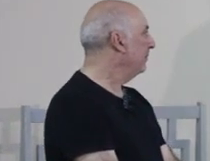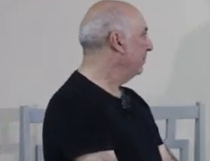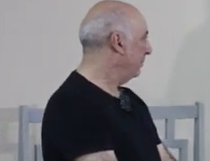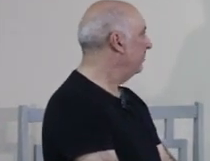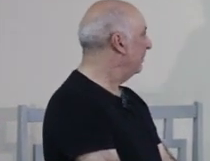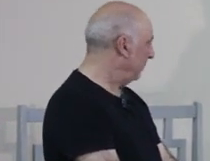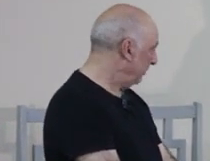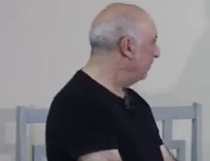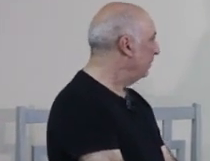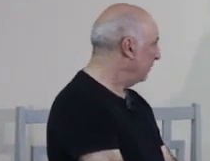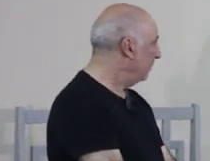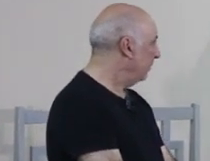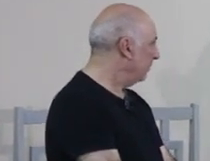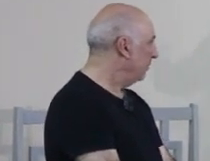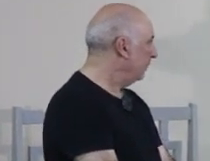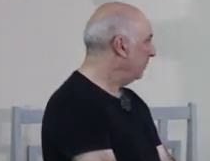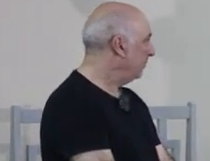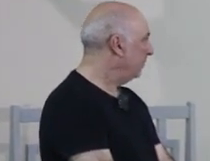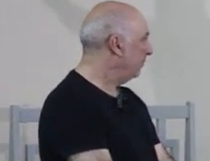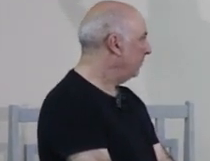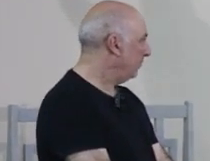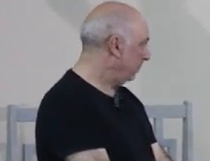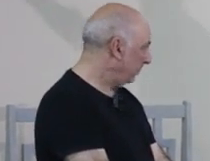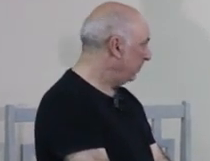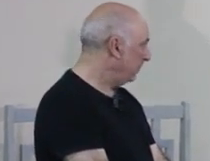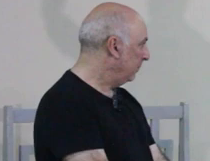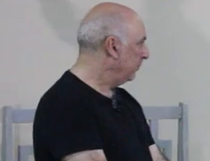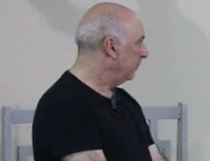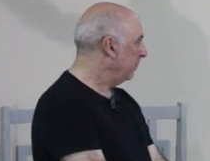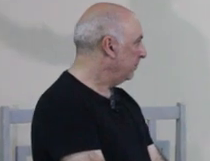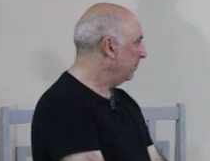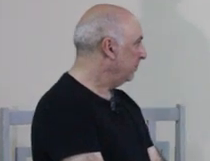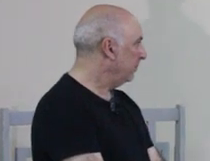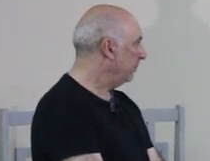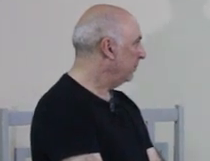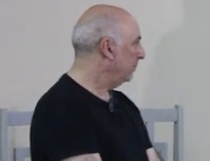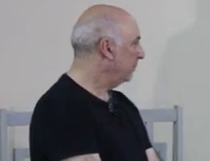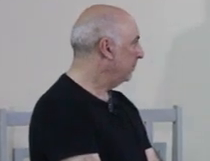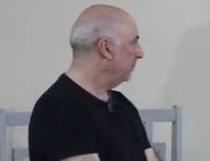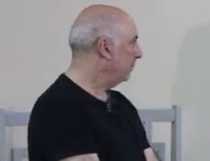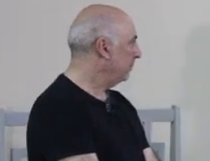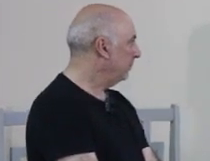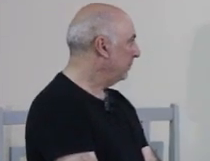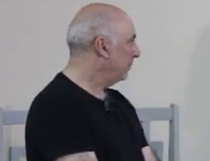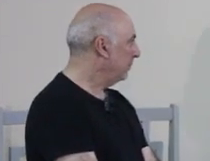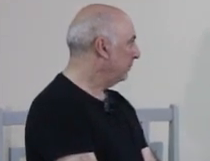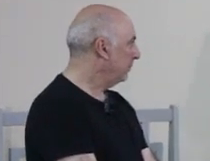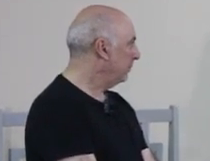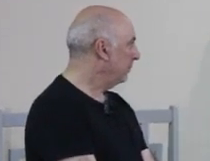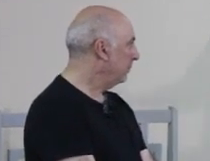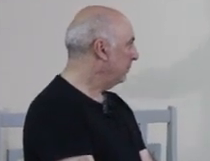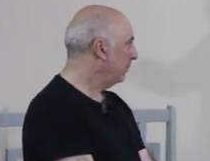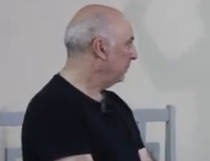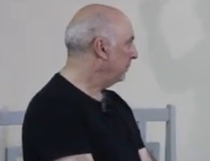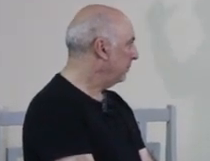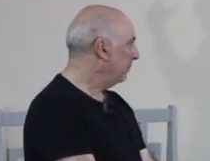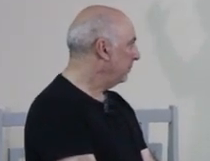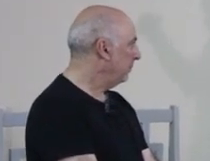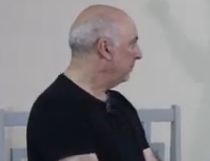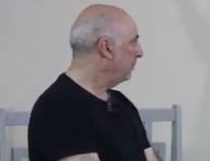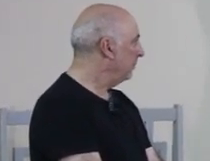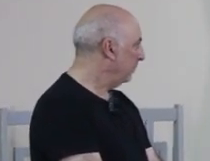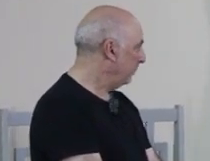olhar com relação a isso. Que depois, né, depois aconteceu. Mas iniciou através de um projeto da